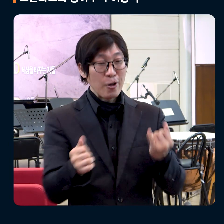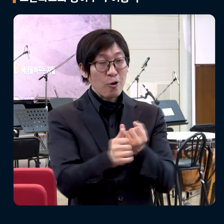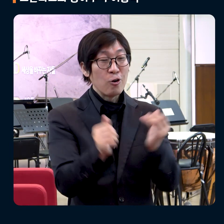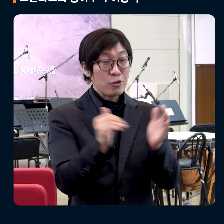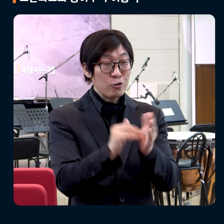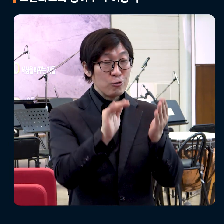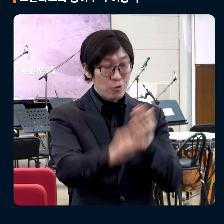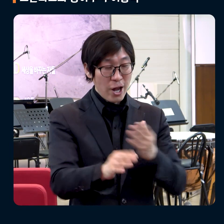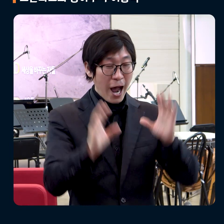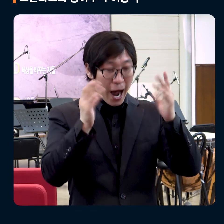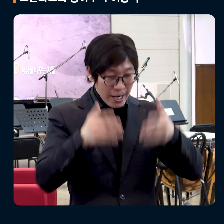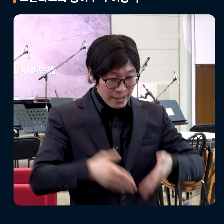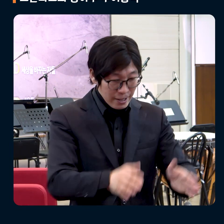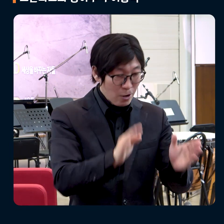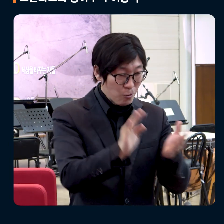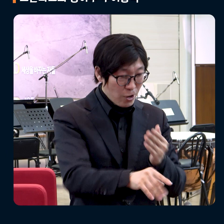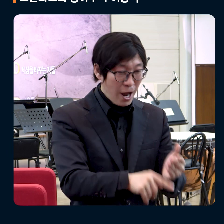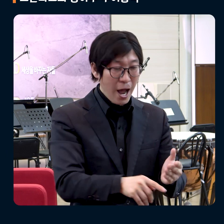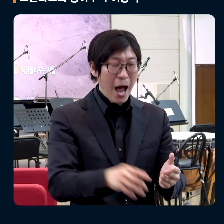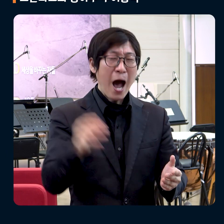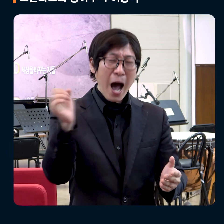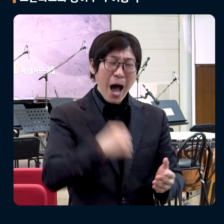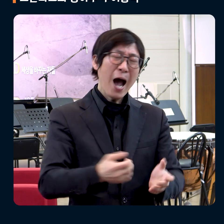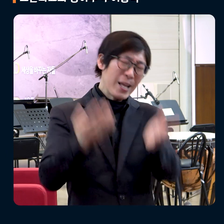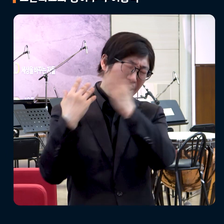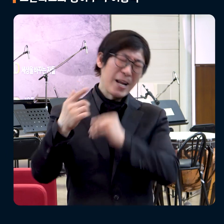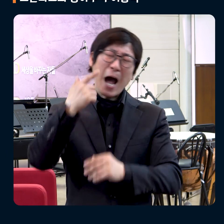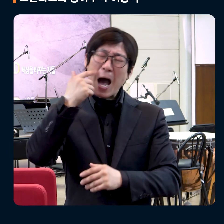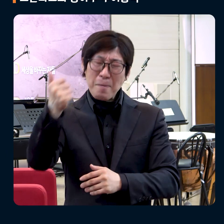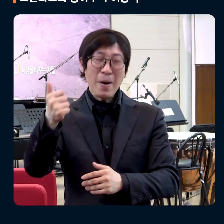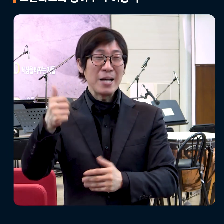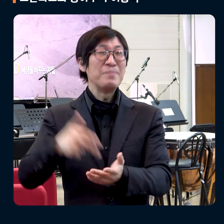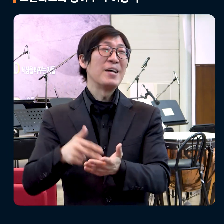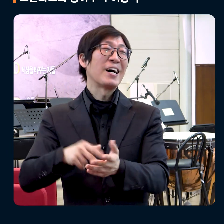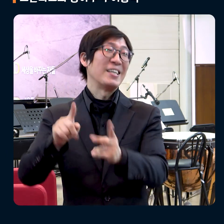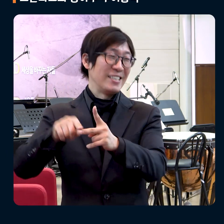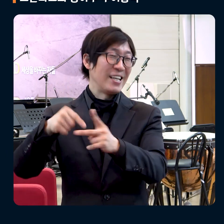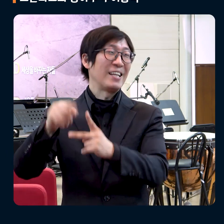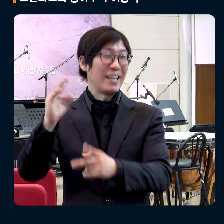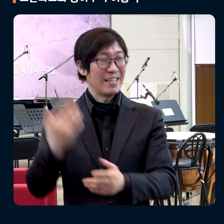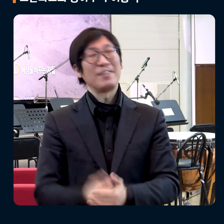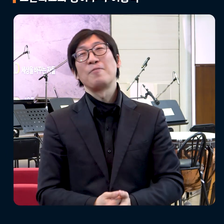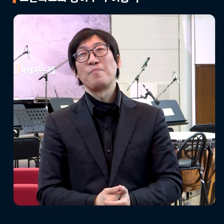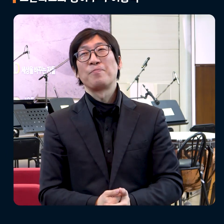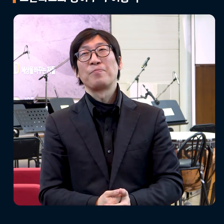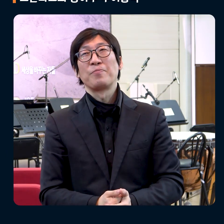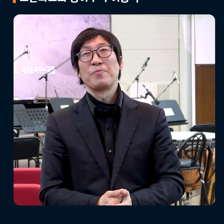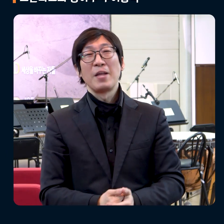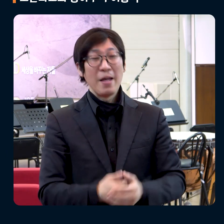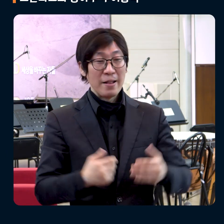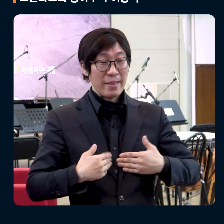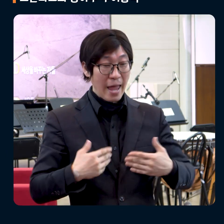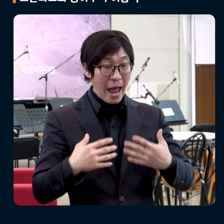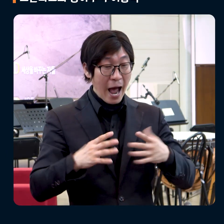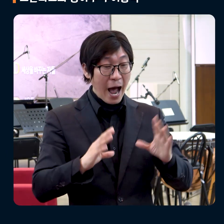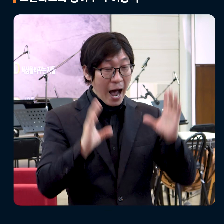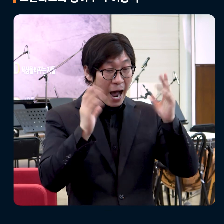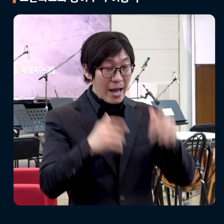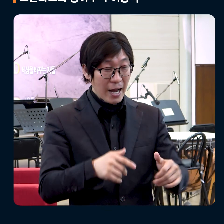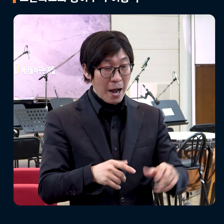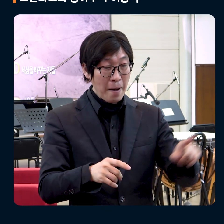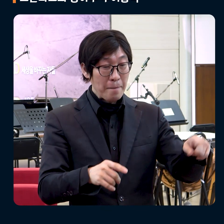살리나, 이래가지고 아버지 생각이 나더라니까, 그 생각이. 그래서 걔 100일 됐을